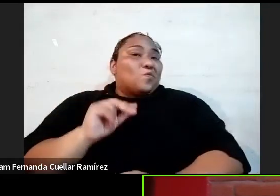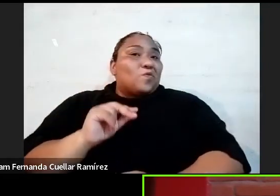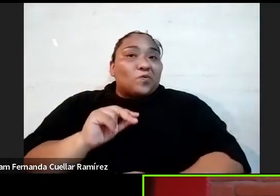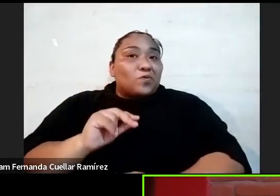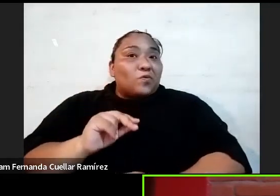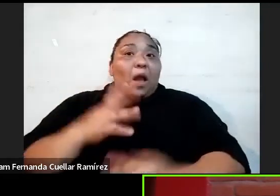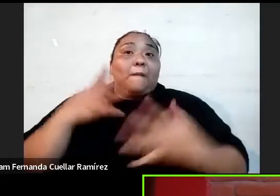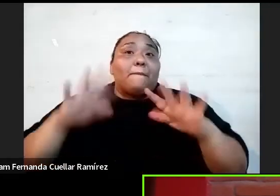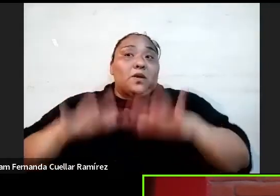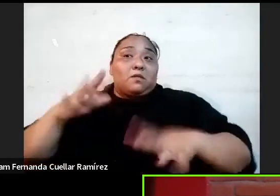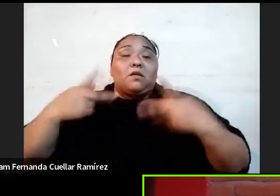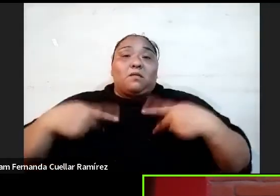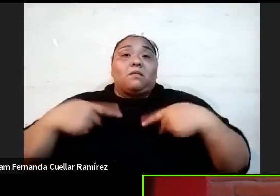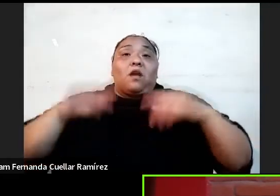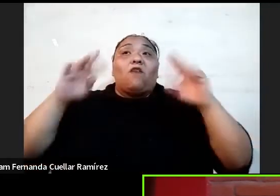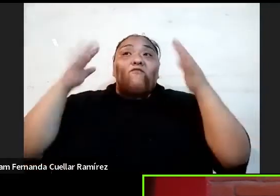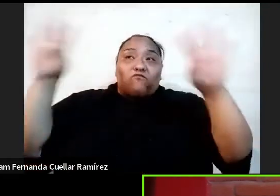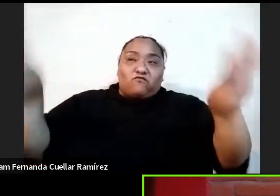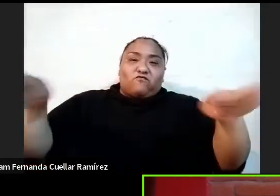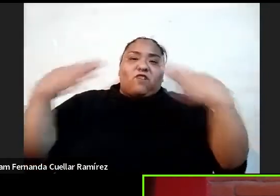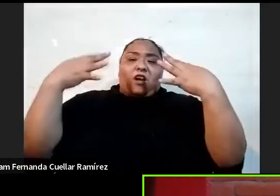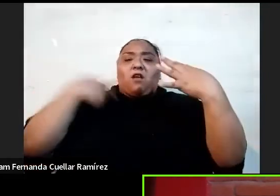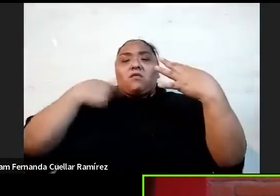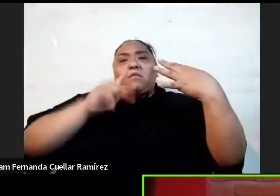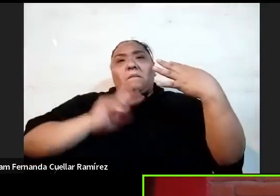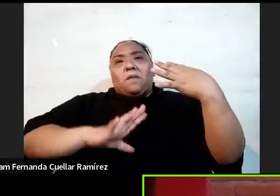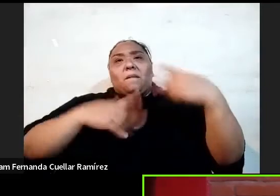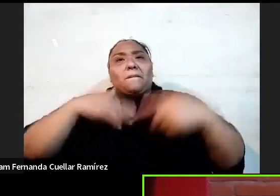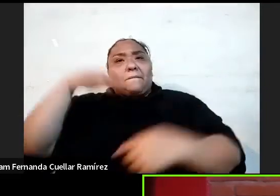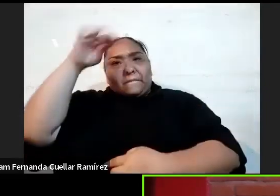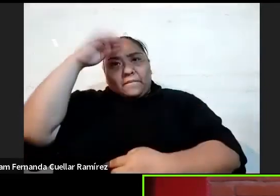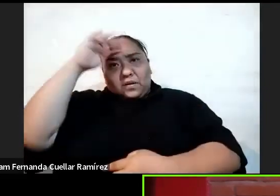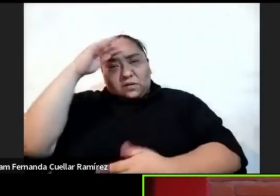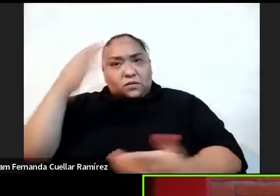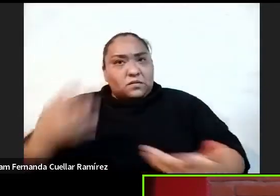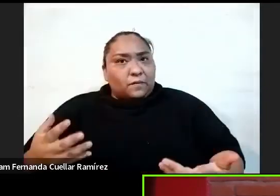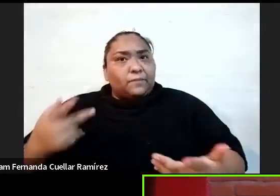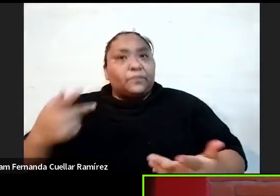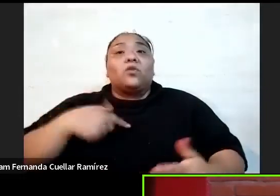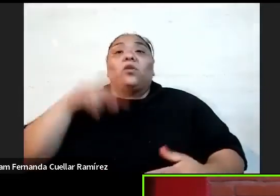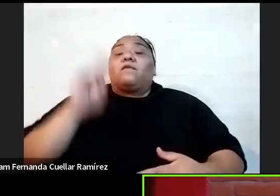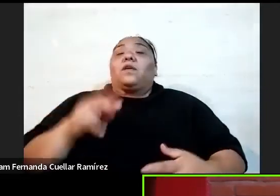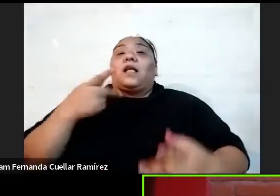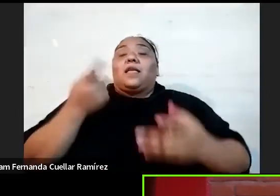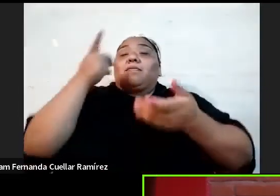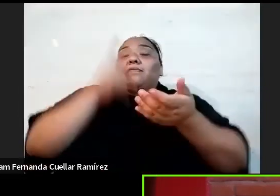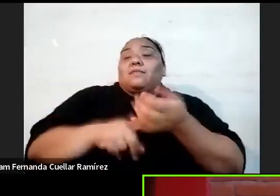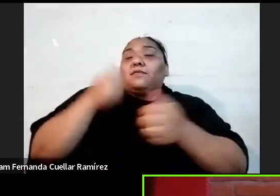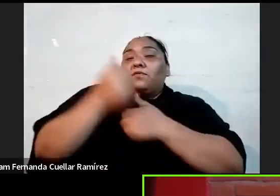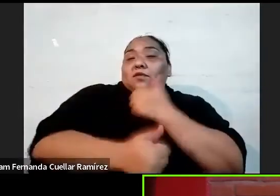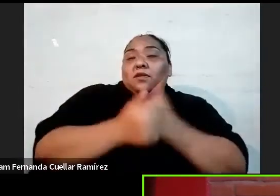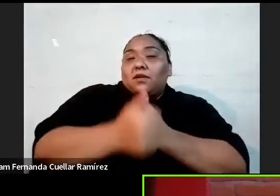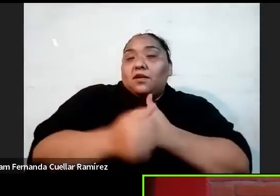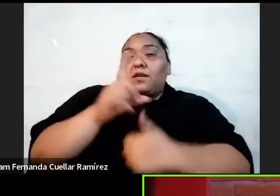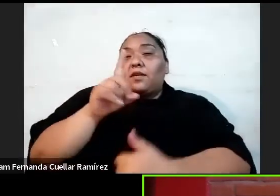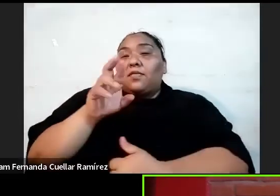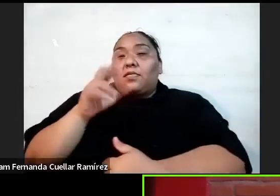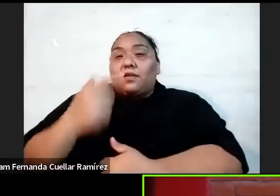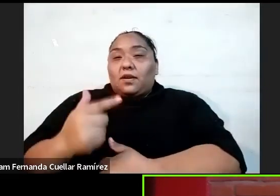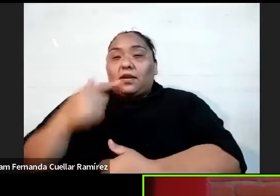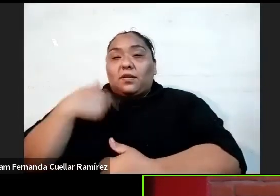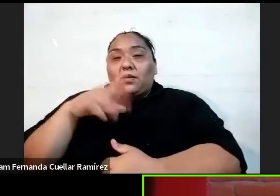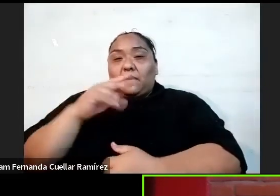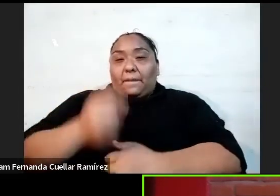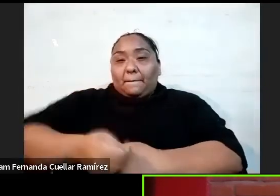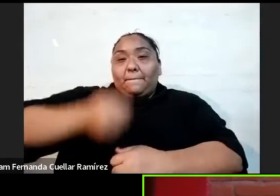Y es por eso que también, porque yo lo quería como descontextualizar, porque me pasaba mucho en la carrera, que el primer capítulo lo que